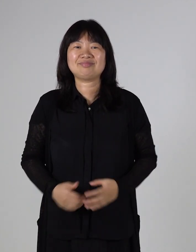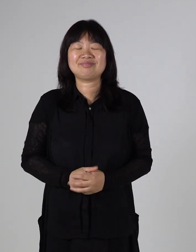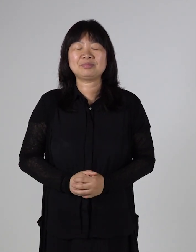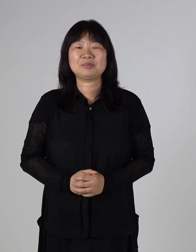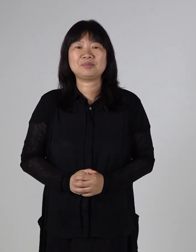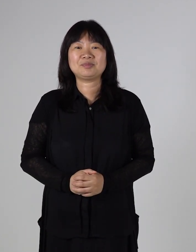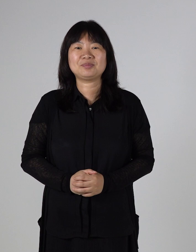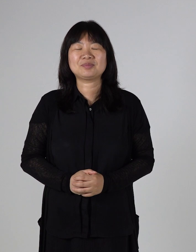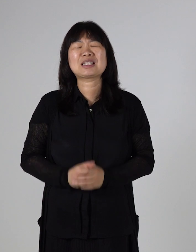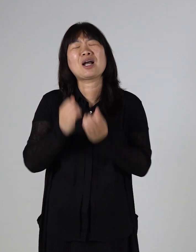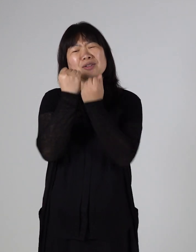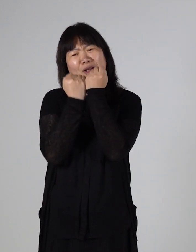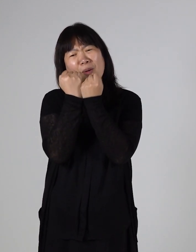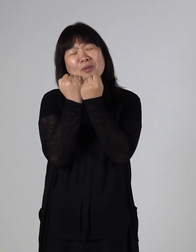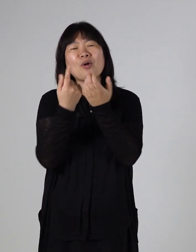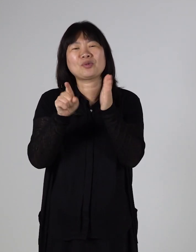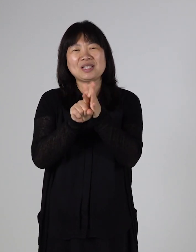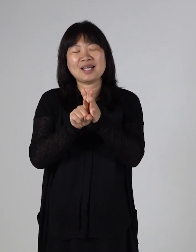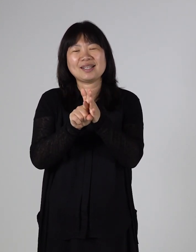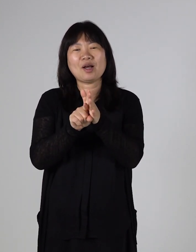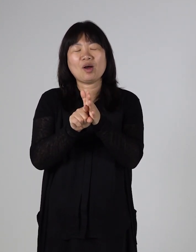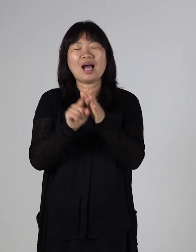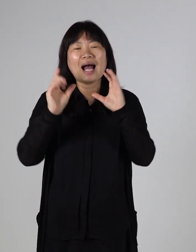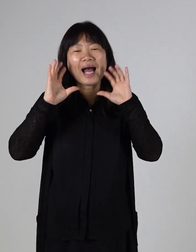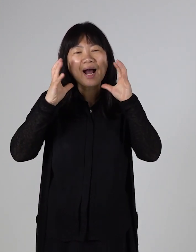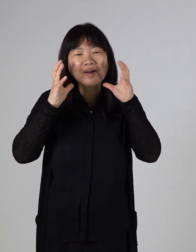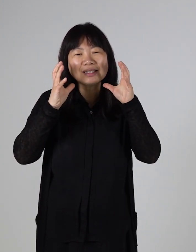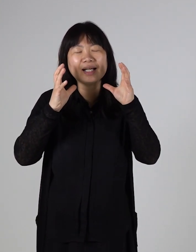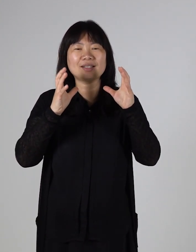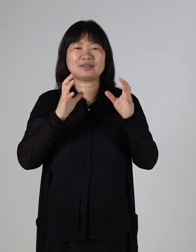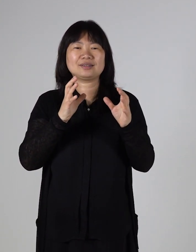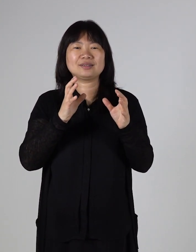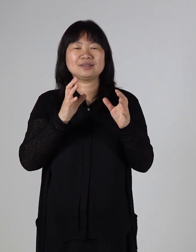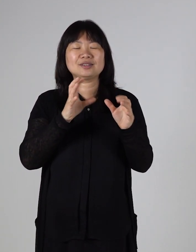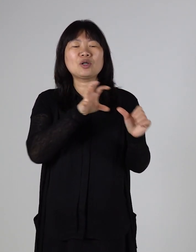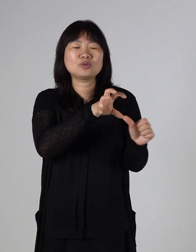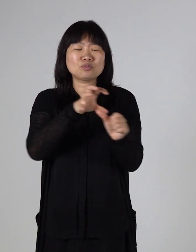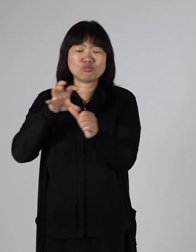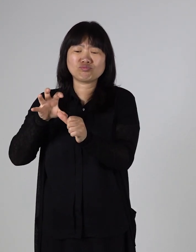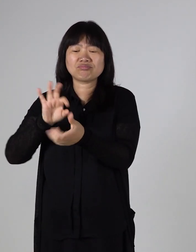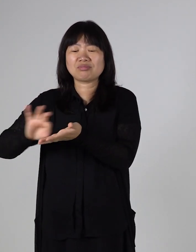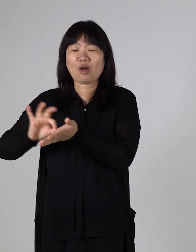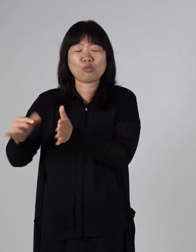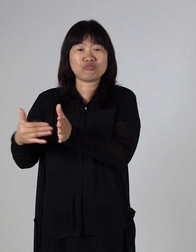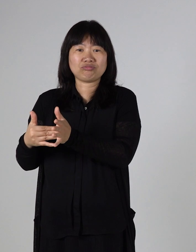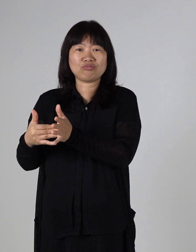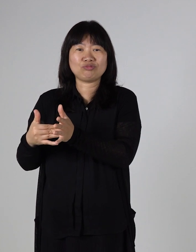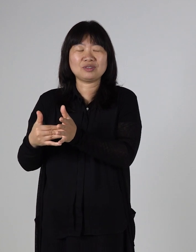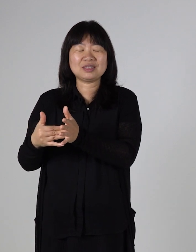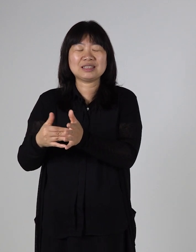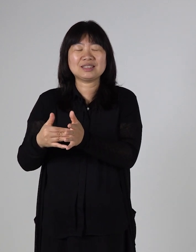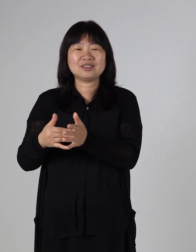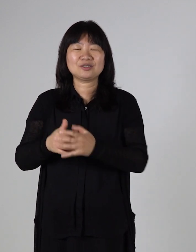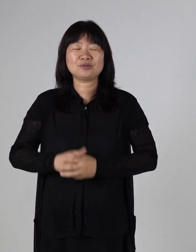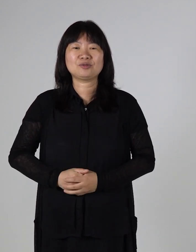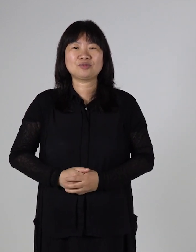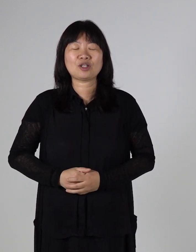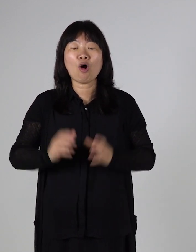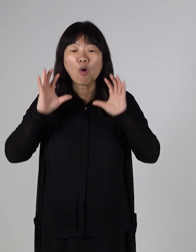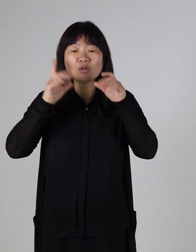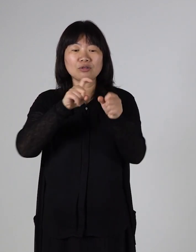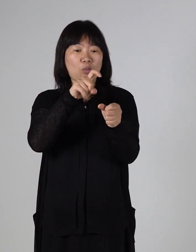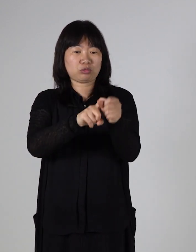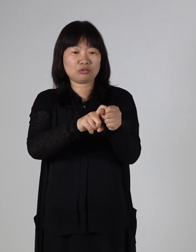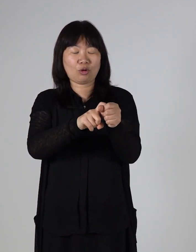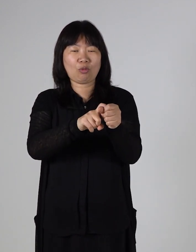그냥 어떤 설명을 위해서 어린이라는 소재가 등장한 거지, 어린이를